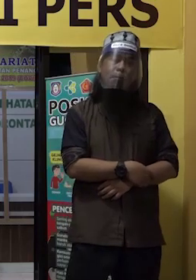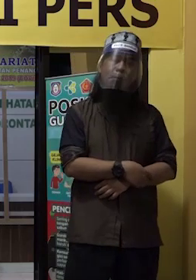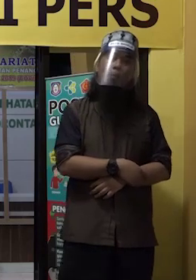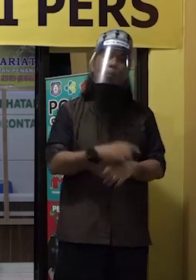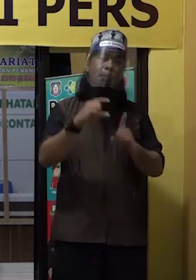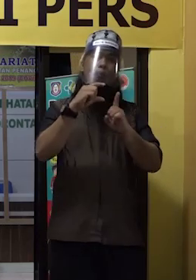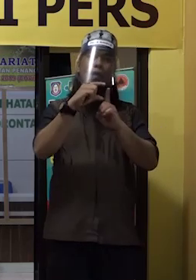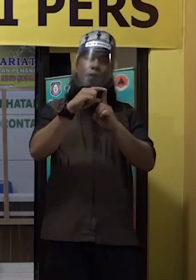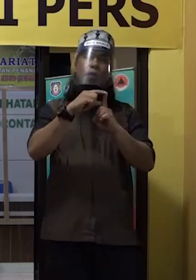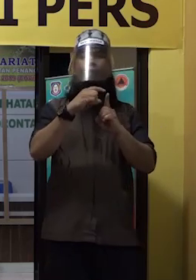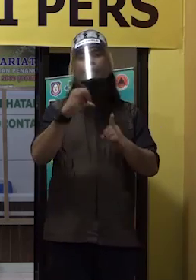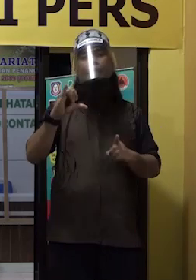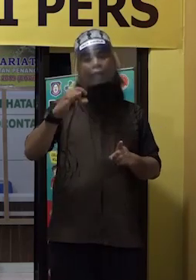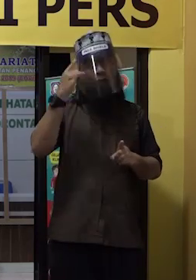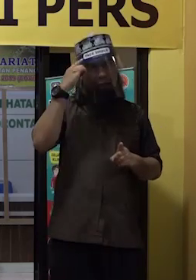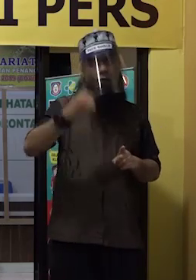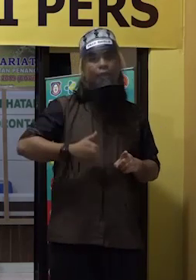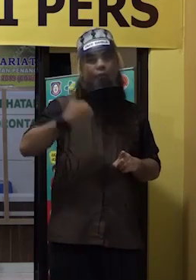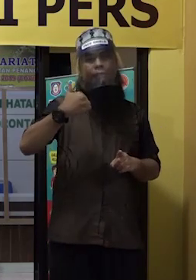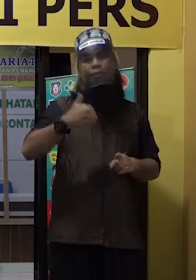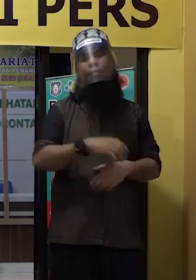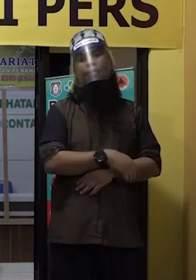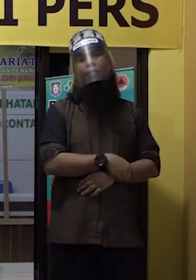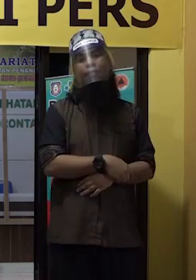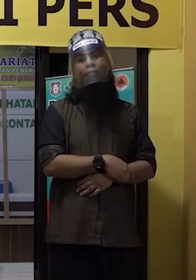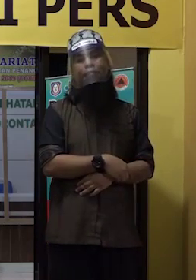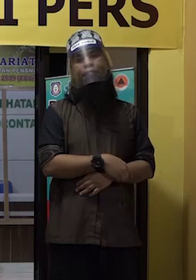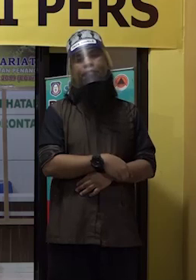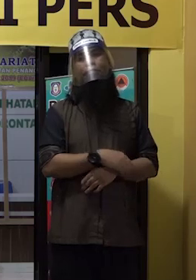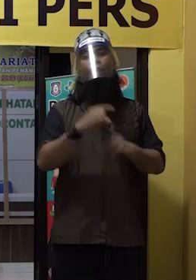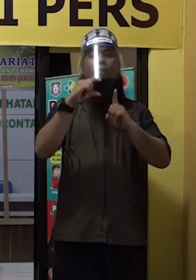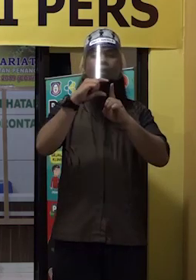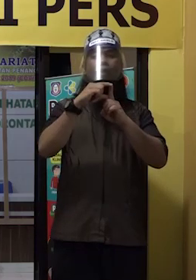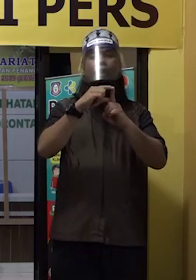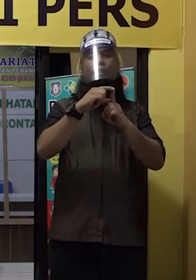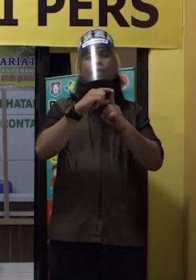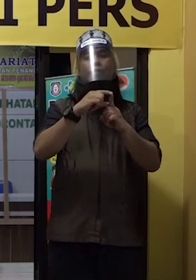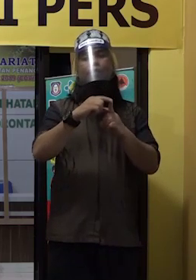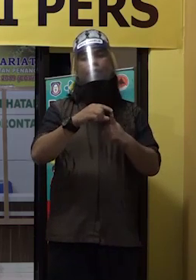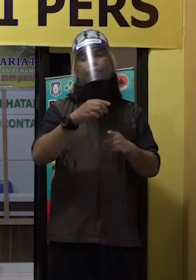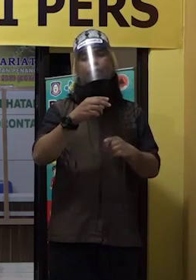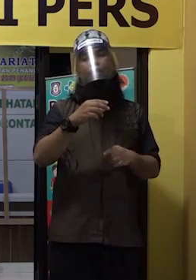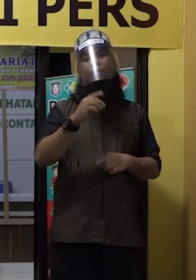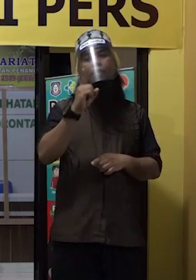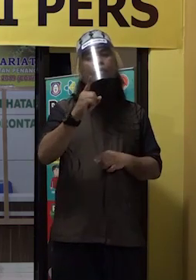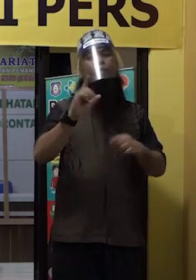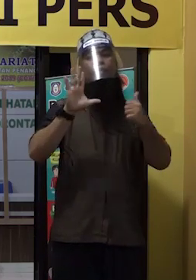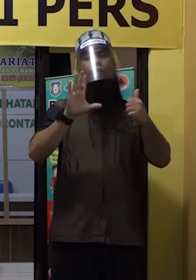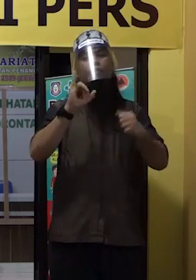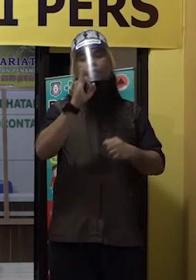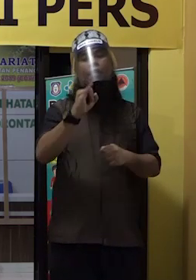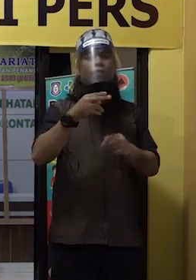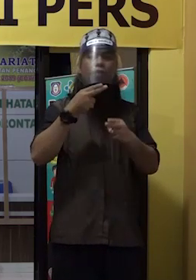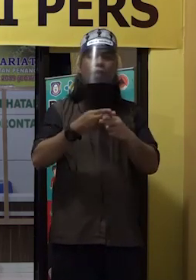Pasien yang sembuh adalah pasien nomor atau pasien 61 dengan